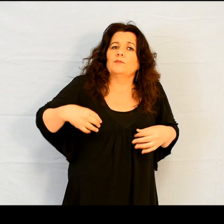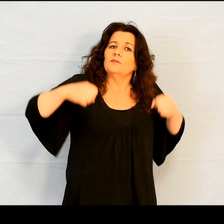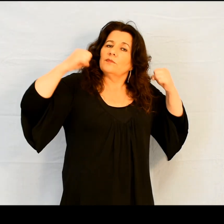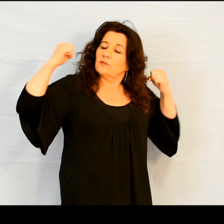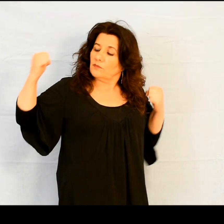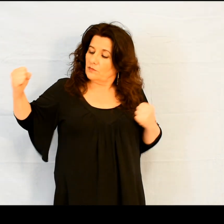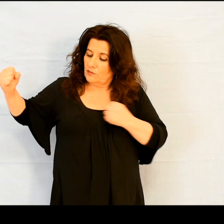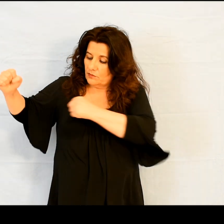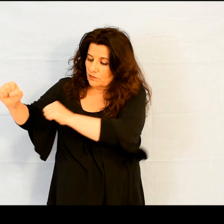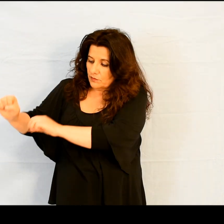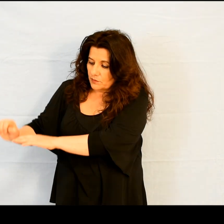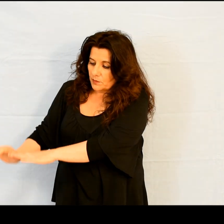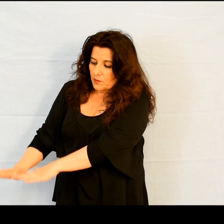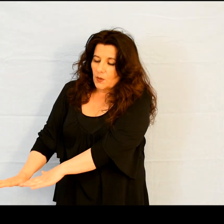la ceinture.